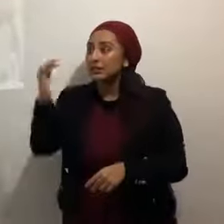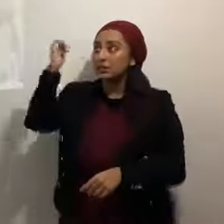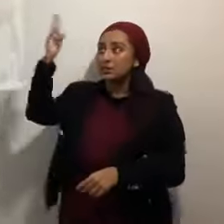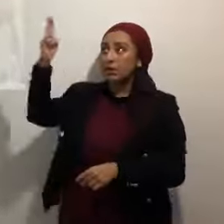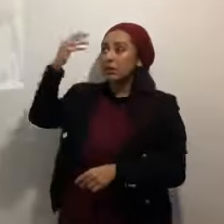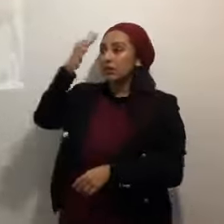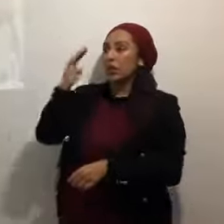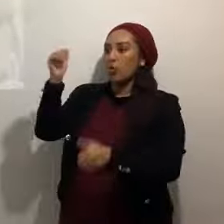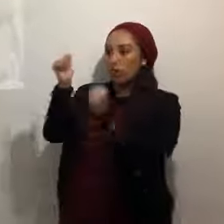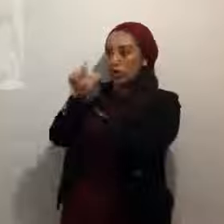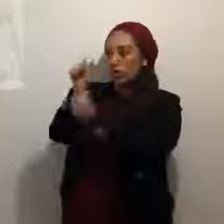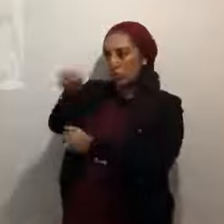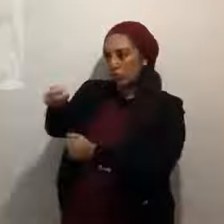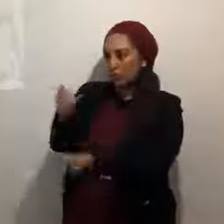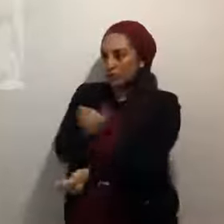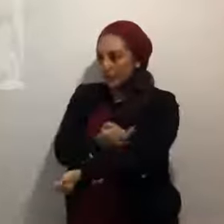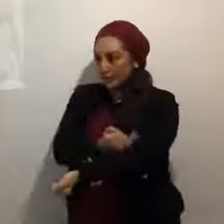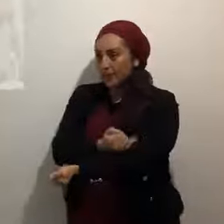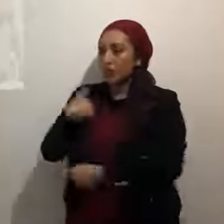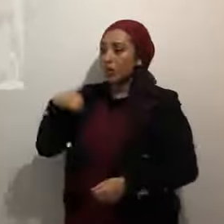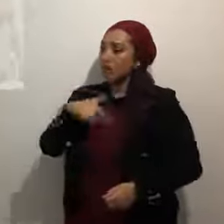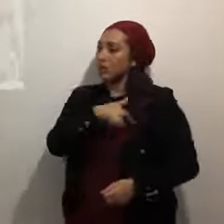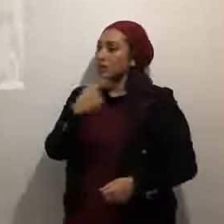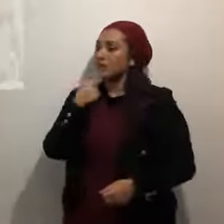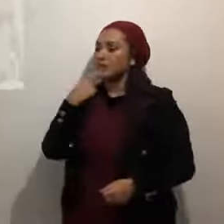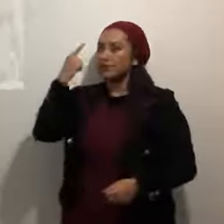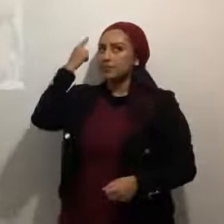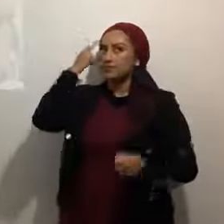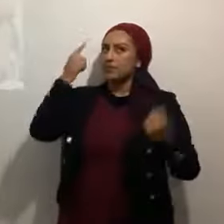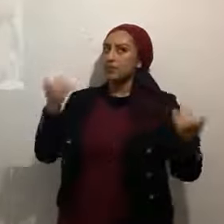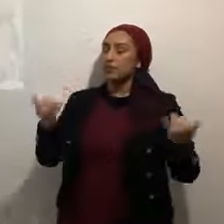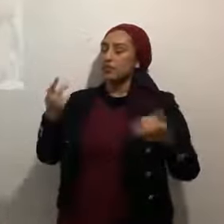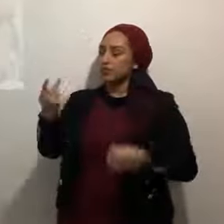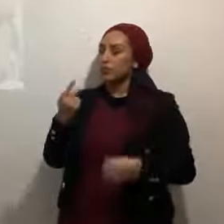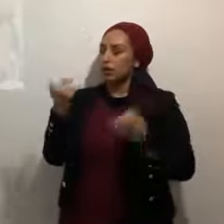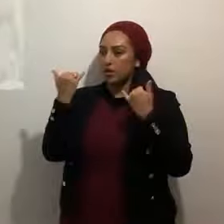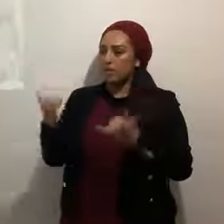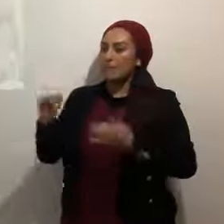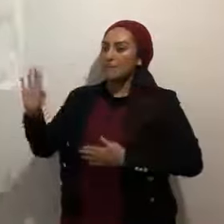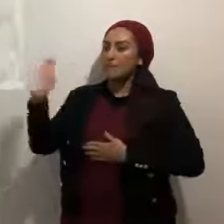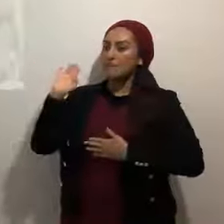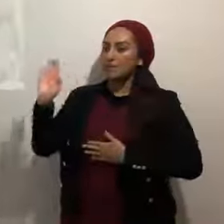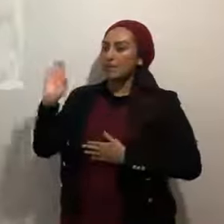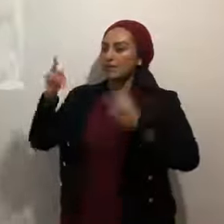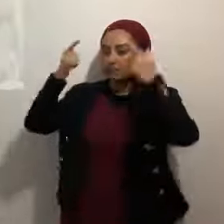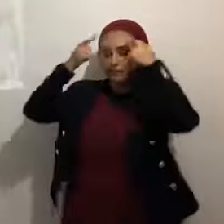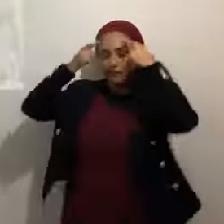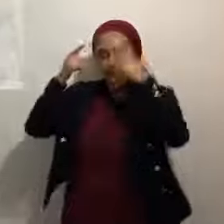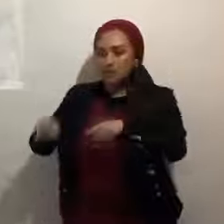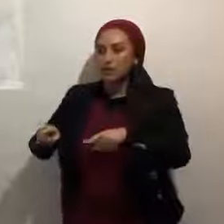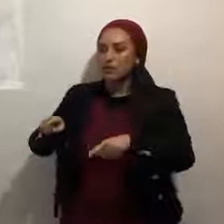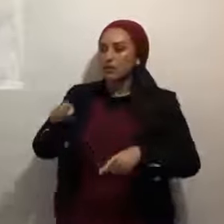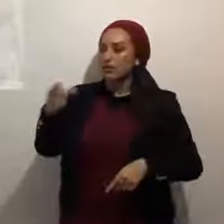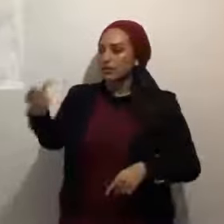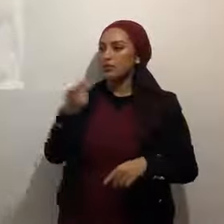contigo. Y dijimos: Haya ahora juramento entre nosotros, entre tú y nosotros, y haremos pacto